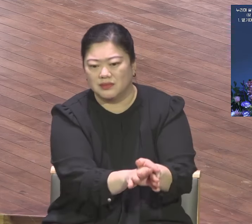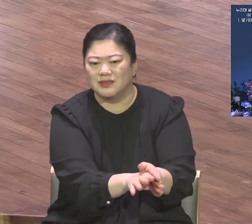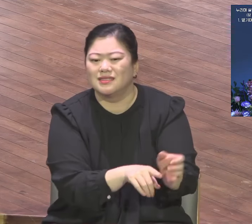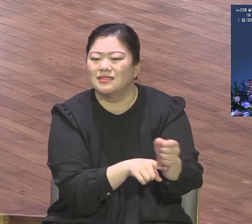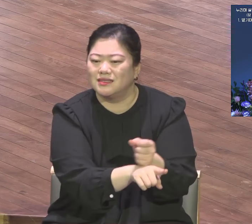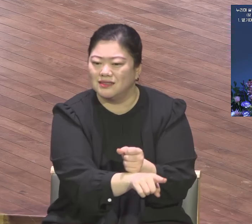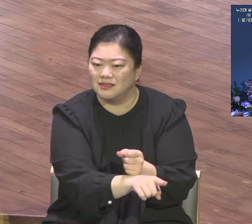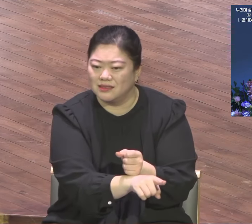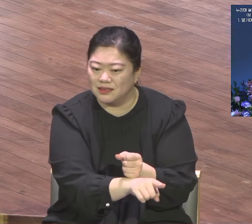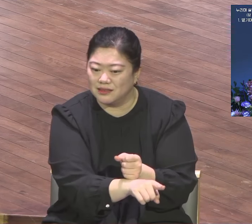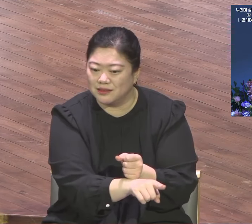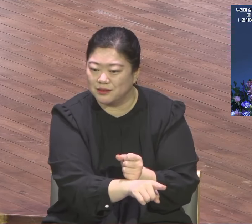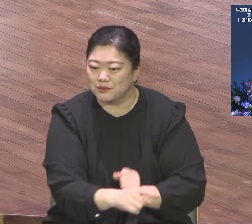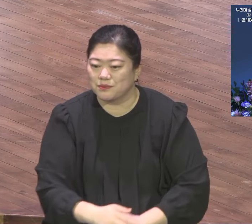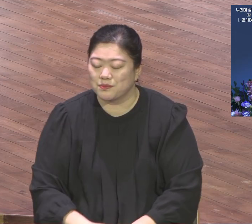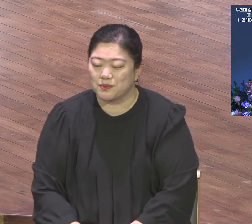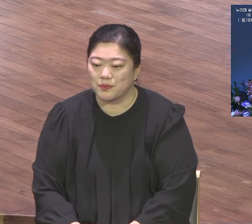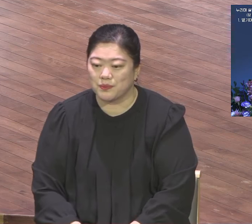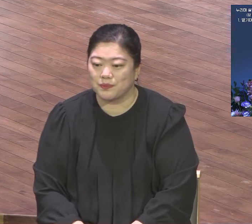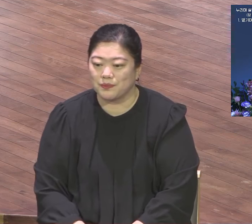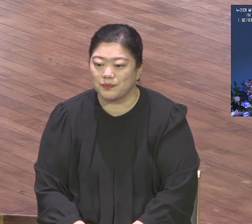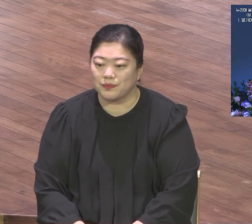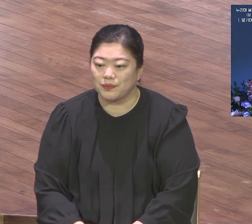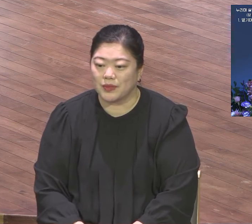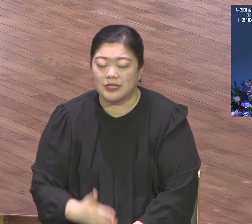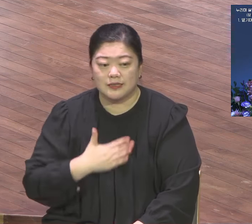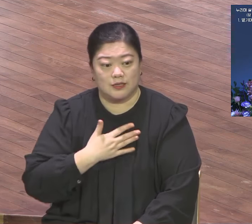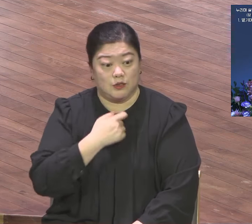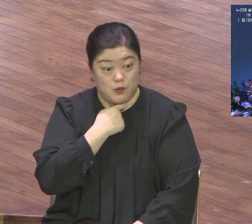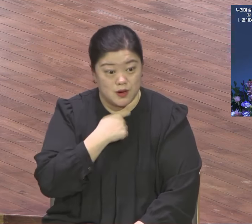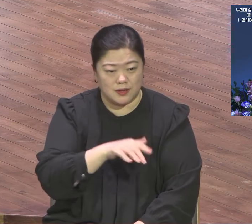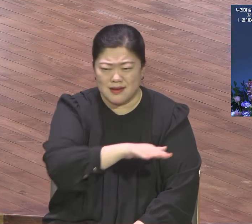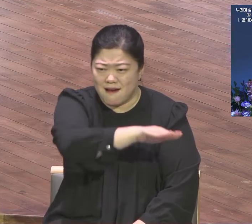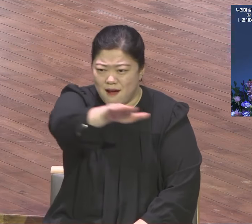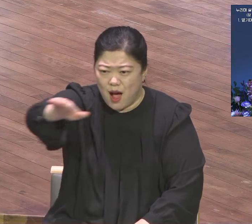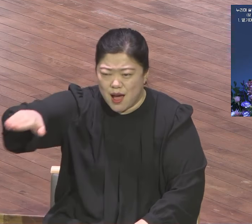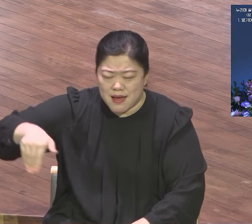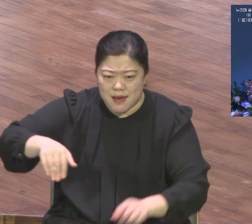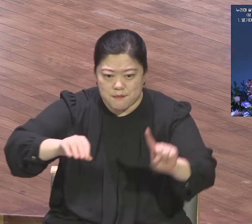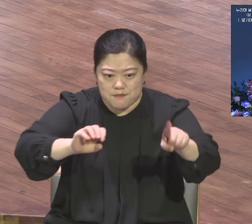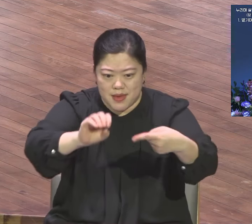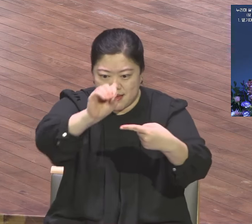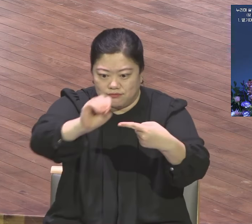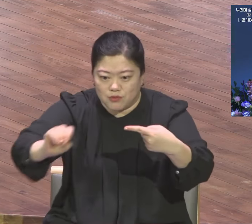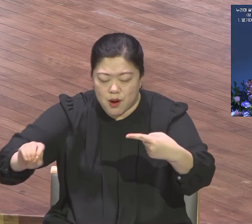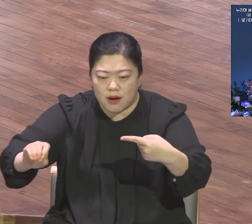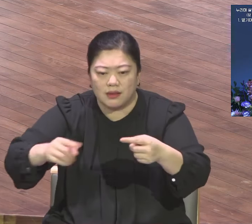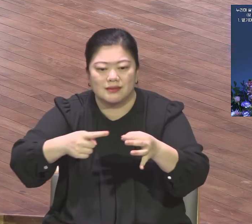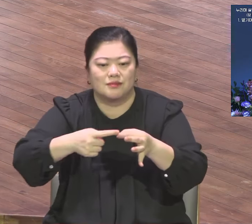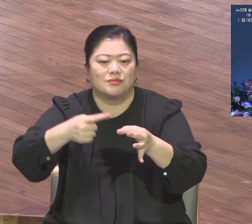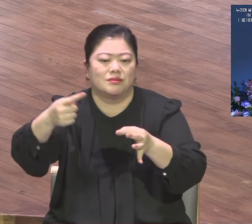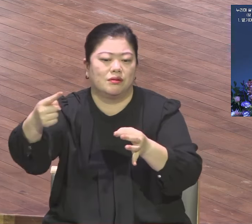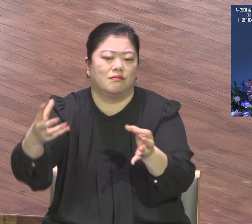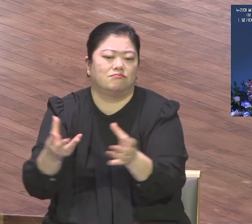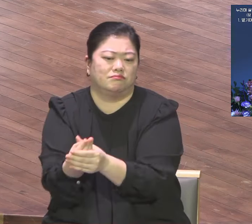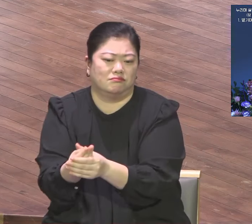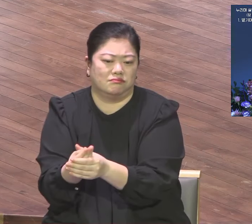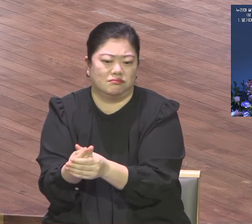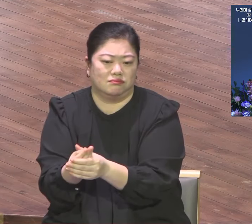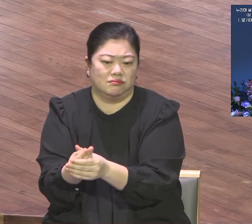영계 모든 성도들 한 분도 빠짐없이 하나님이 살 곳이 없도록 살 곳이